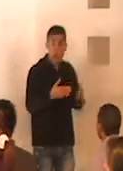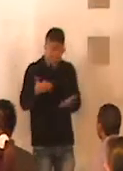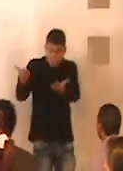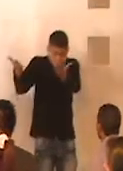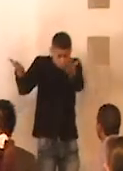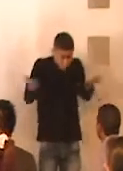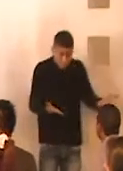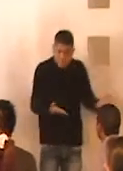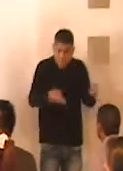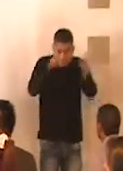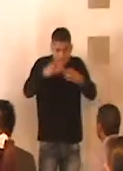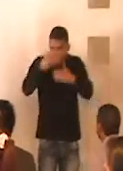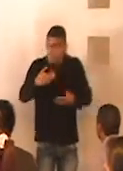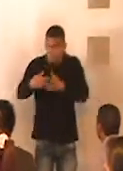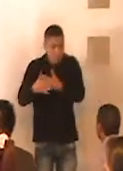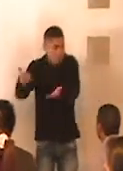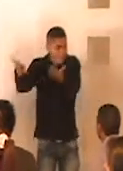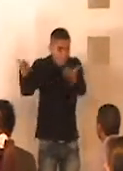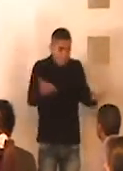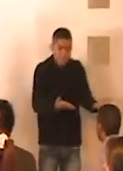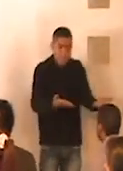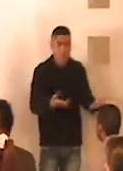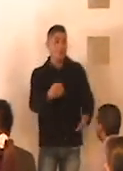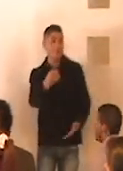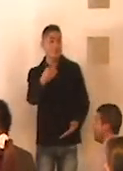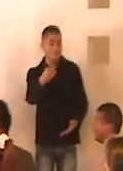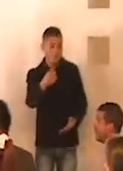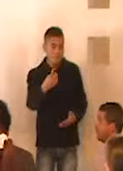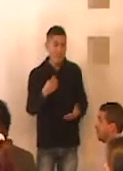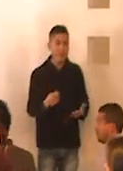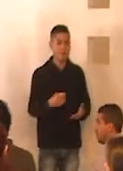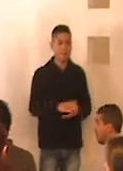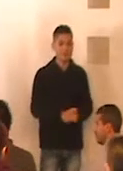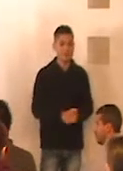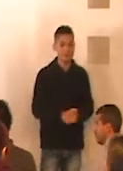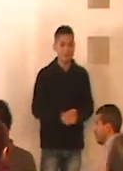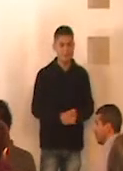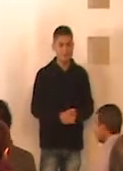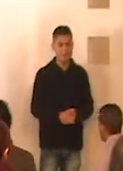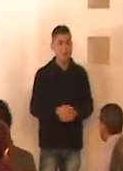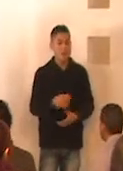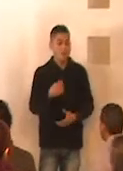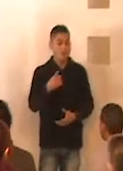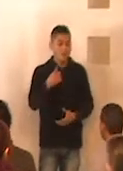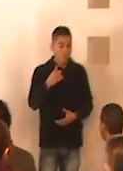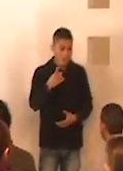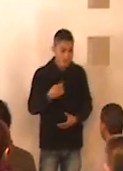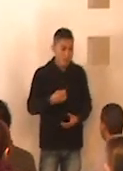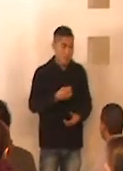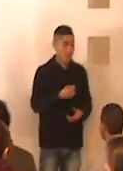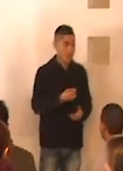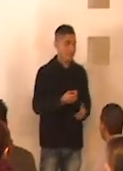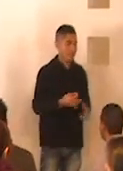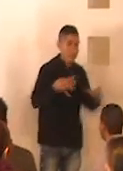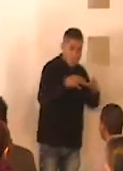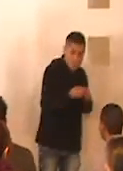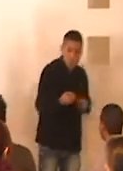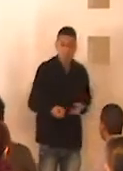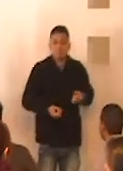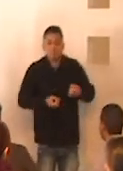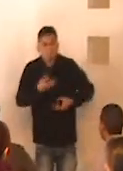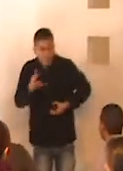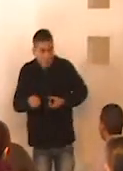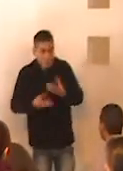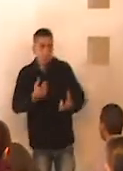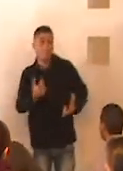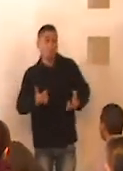diferentes si no están en capacidad, siempre dicen la lucha? Es que estos chicos no tienen derecho a tener la educación